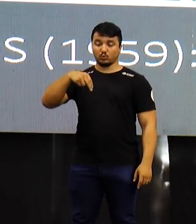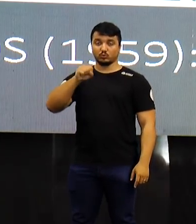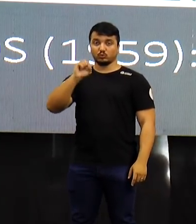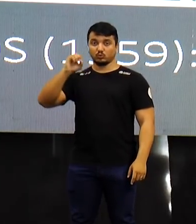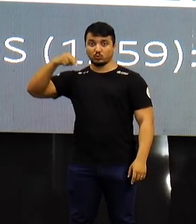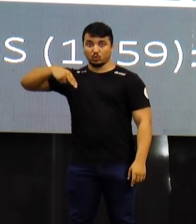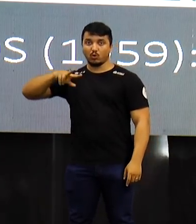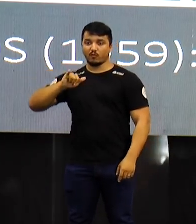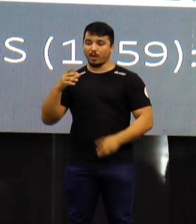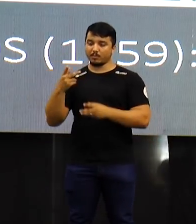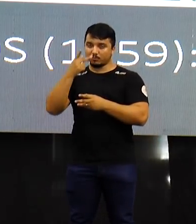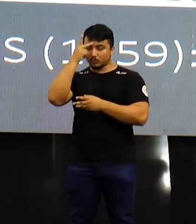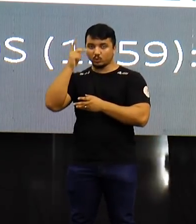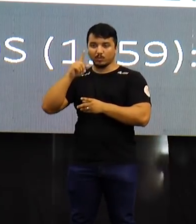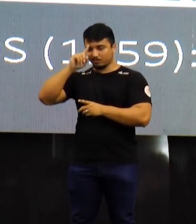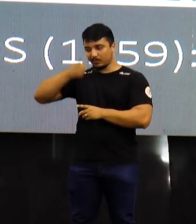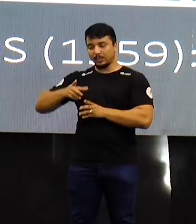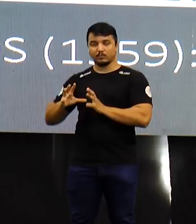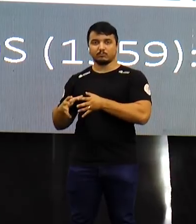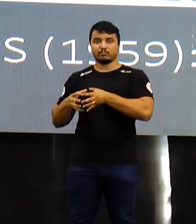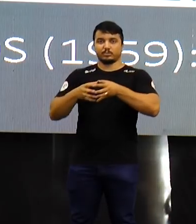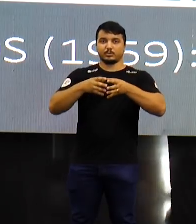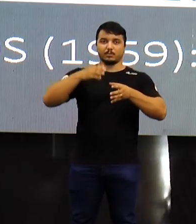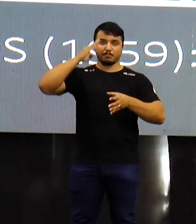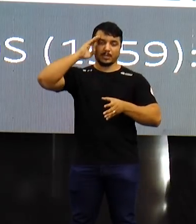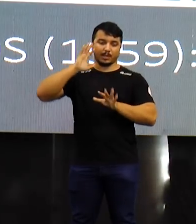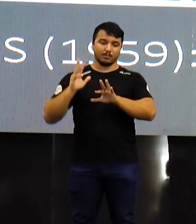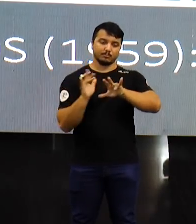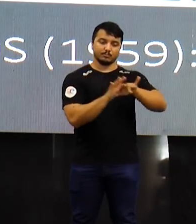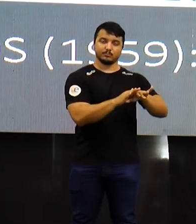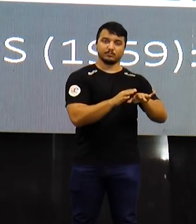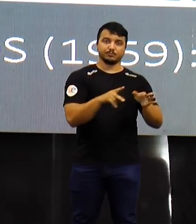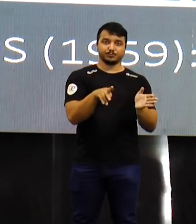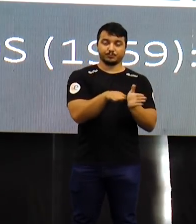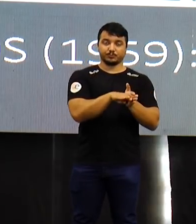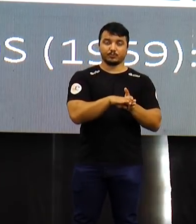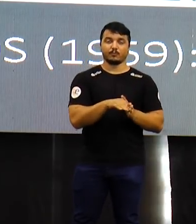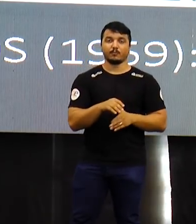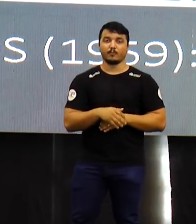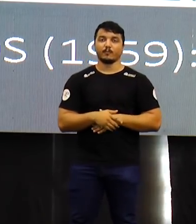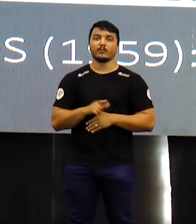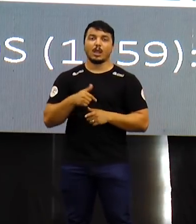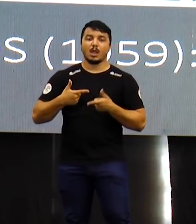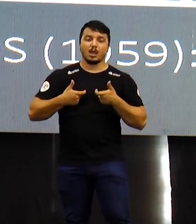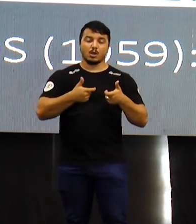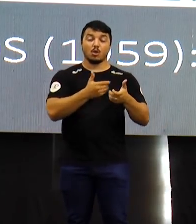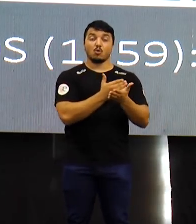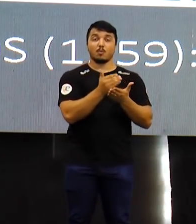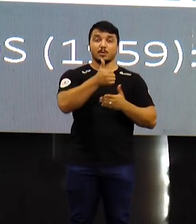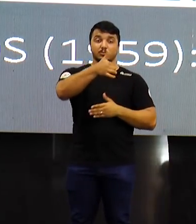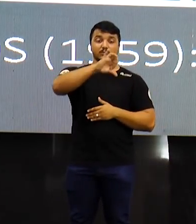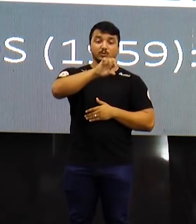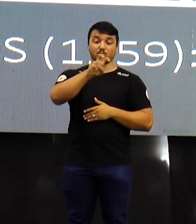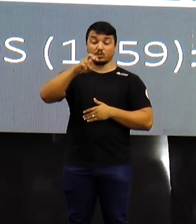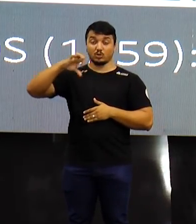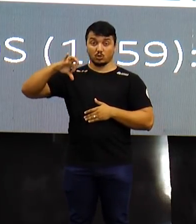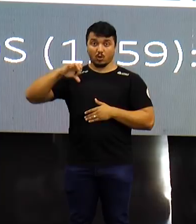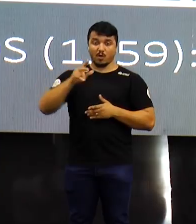americanas ao Vietnã. E aí tudo que se sucedeu à Guerra do Vietnã. que vai de 59